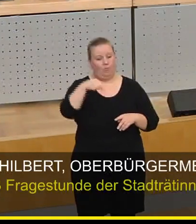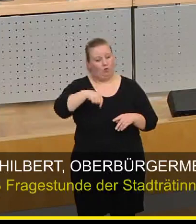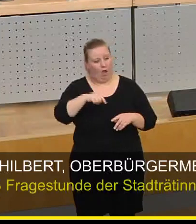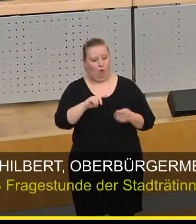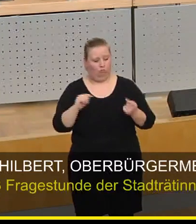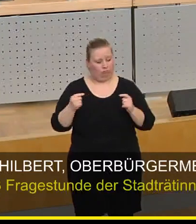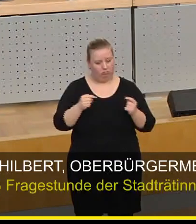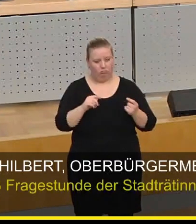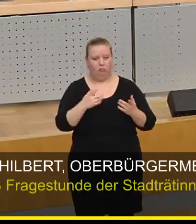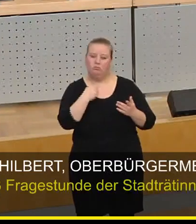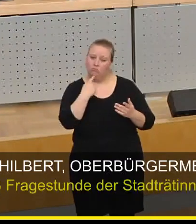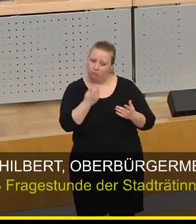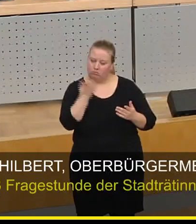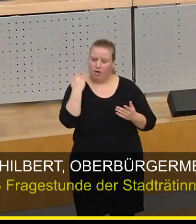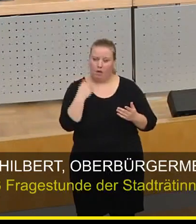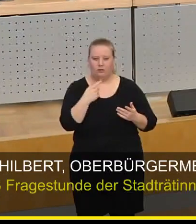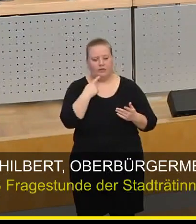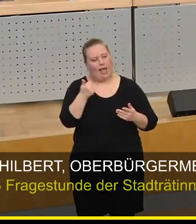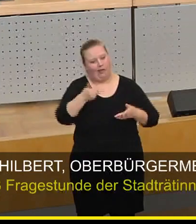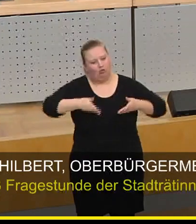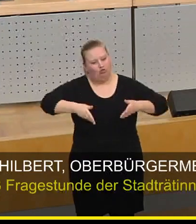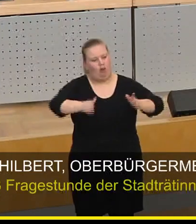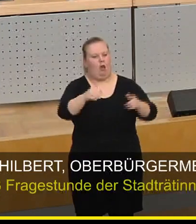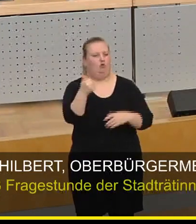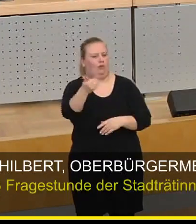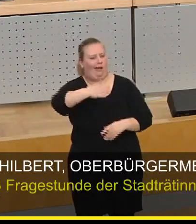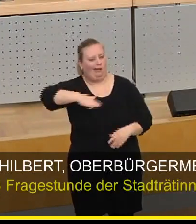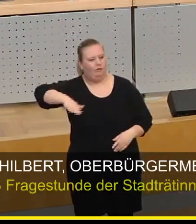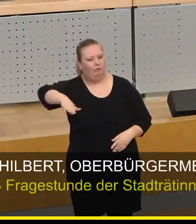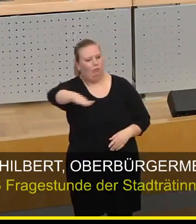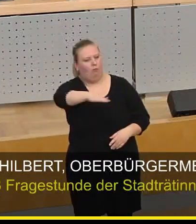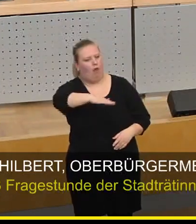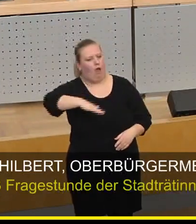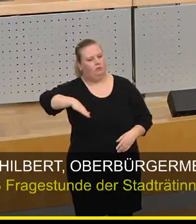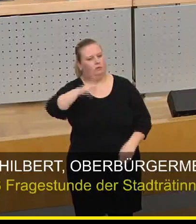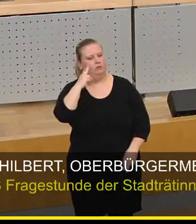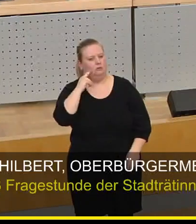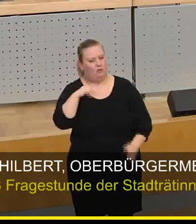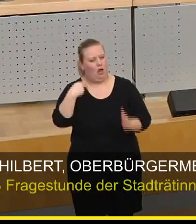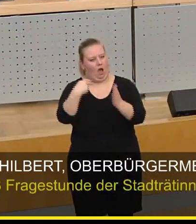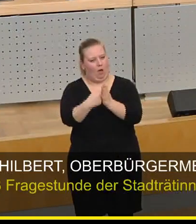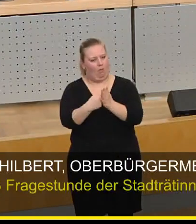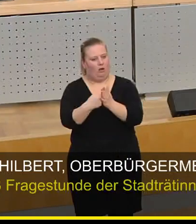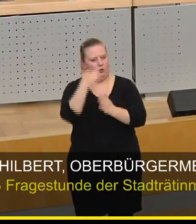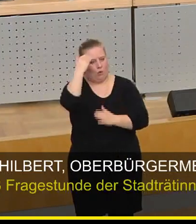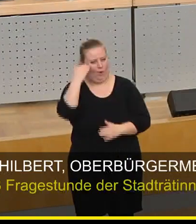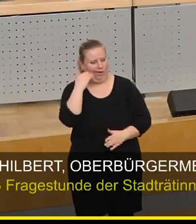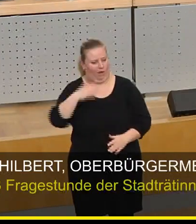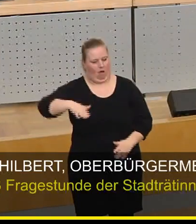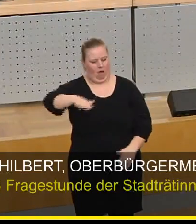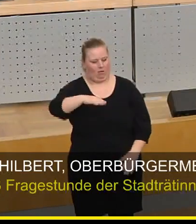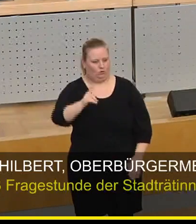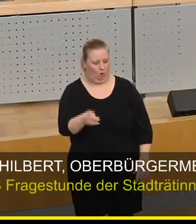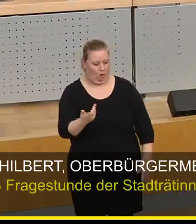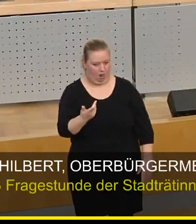in Aussicht gestellt worden, dass eine Straße oder ein Platz den Namen Korea tragen soll.